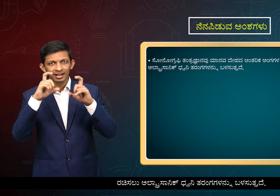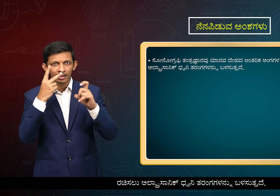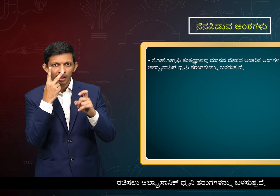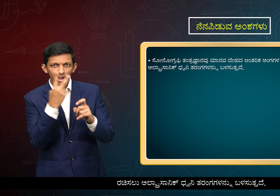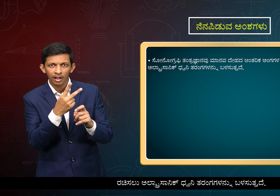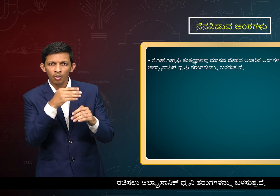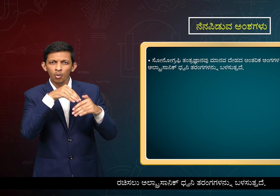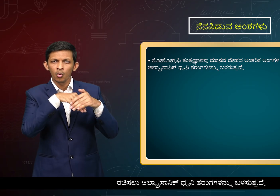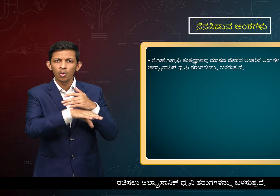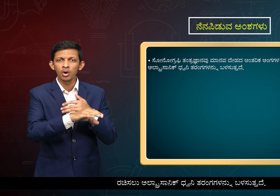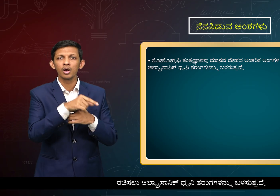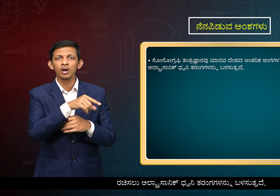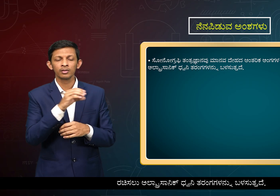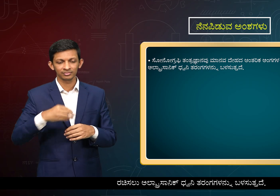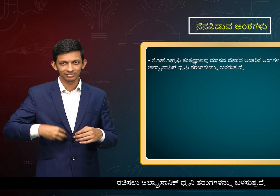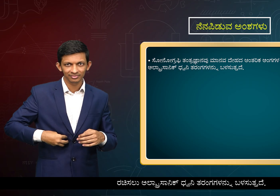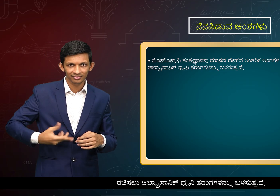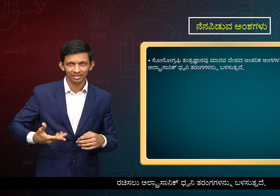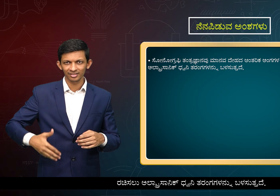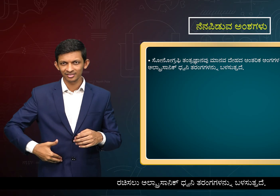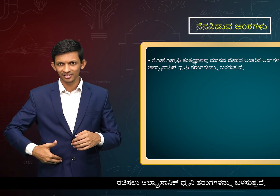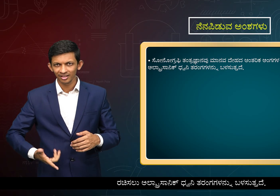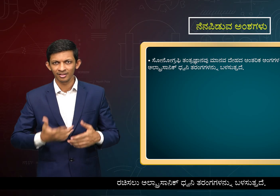ಅಲ್ಟ್ರಾಸಾನಿಕ್ ಧ್ವನಿ ತರಂಗಗಳನ್ನು ಬಳಸುತ್ತದೆ.